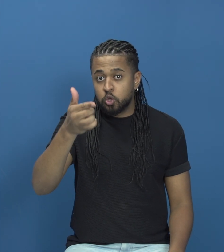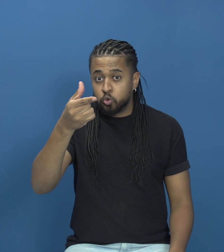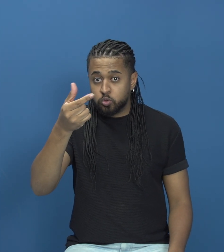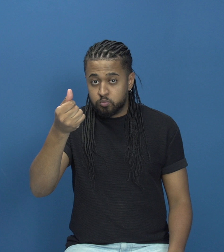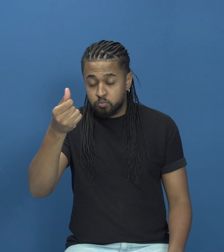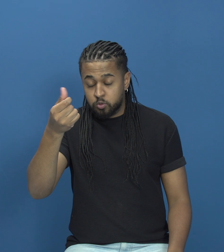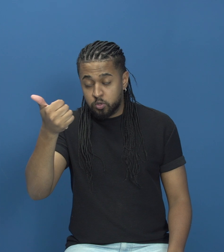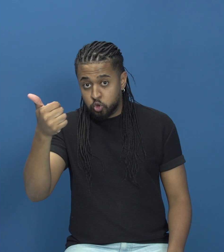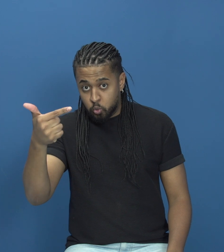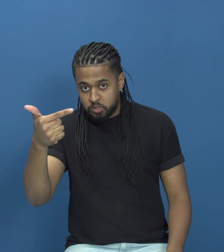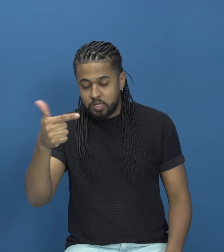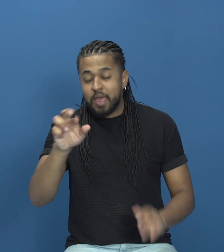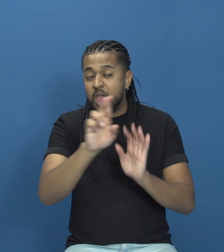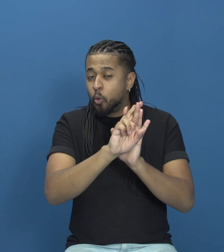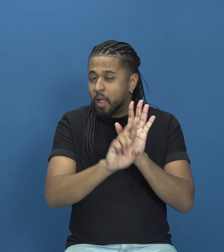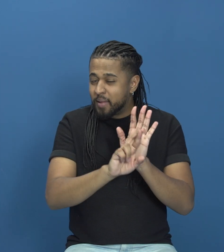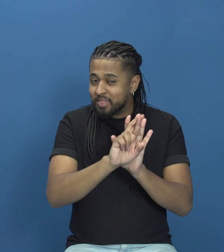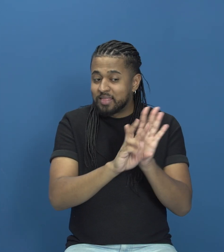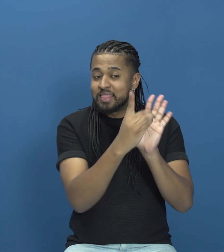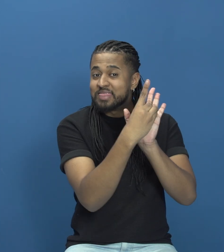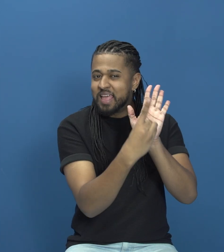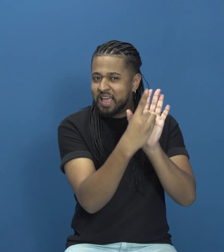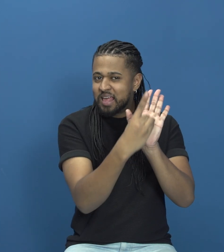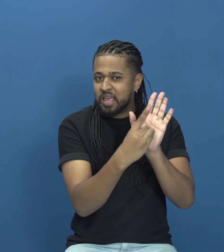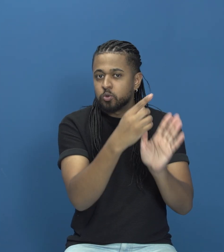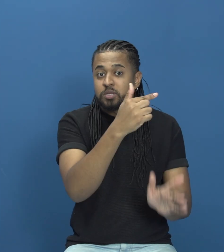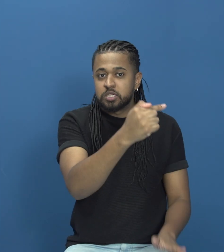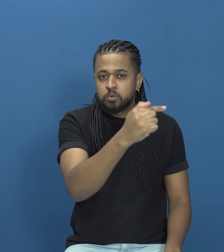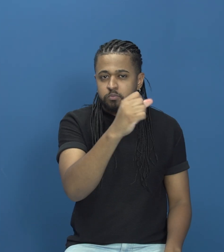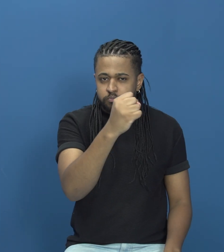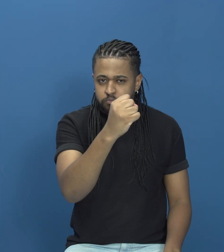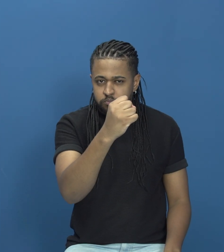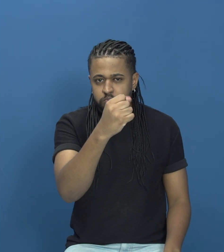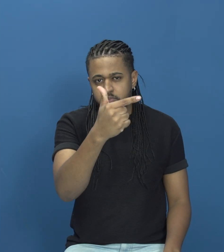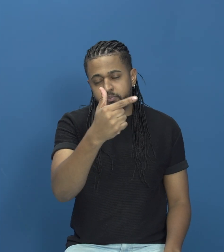12.711/2012, regulamentada pelo Decreto nº